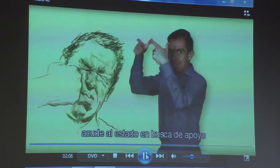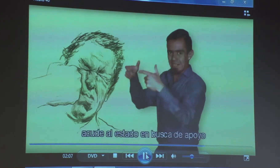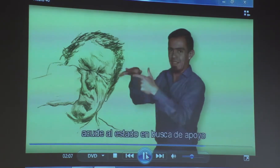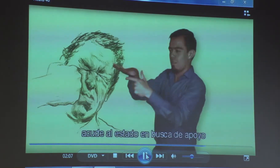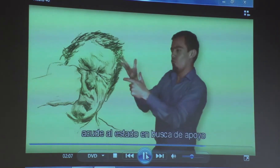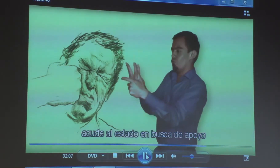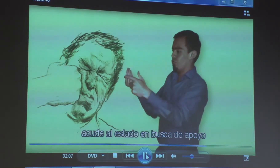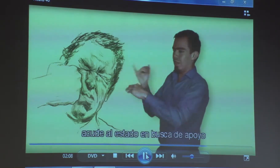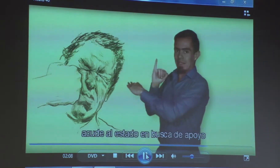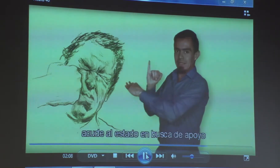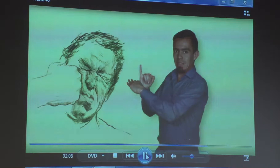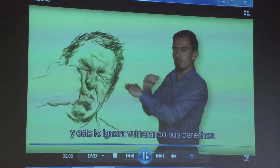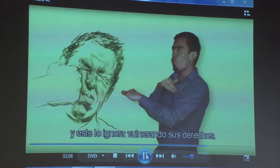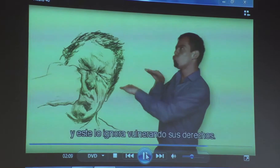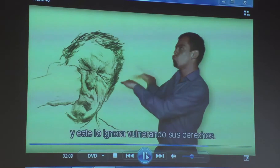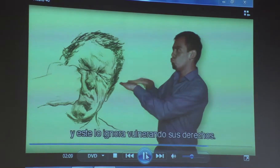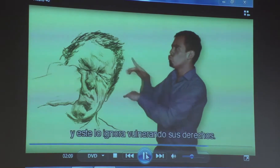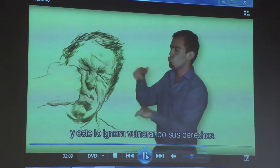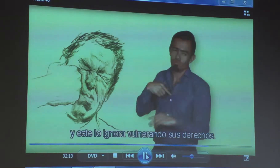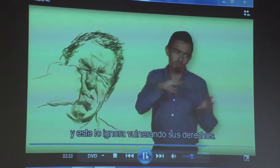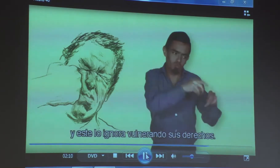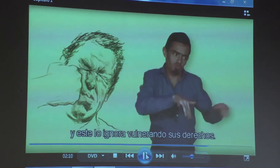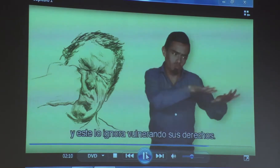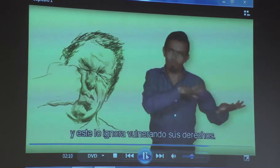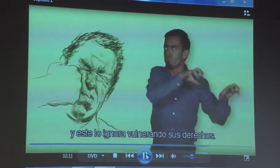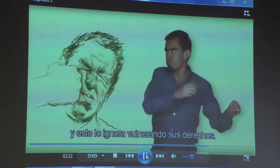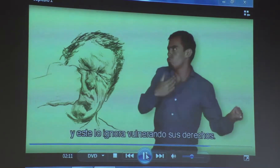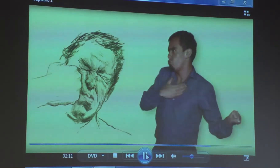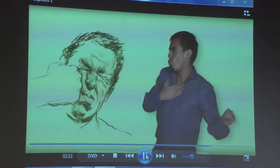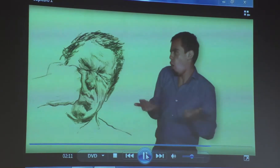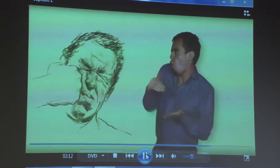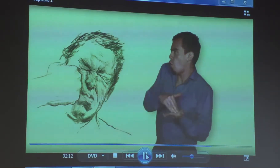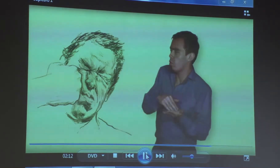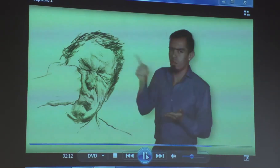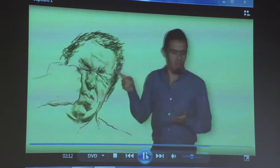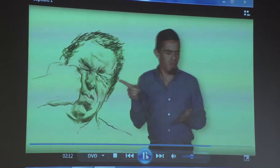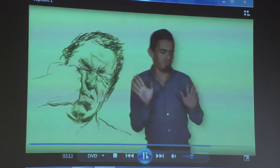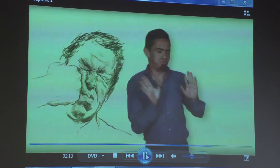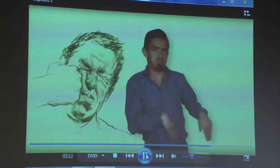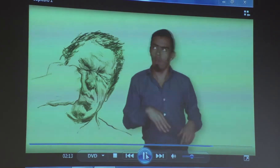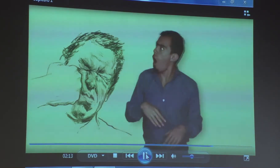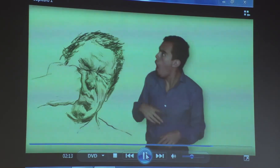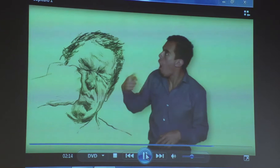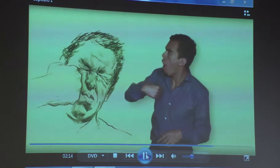Acude al Estado en busca de apoyo y éste lo ignora vulnerando sus derechos.